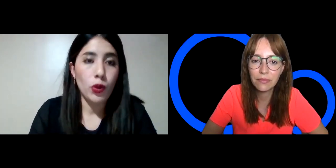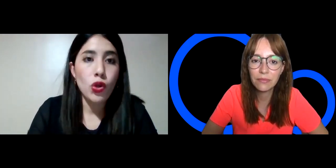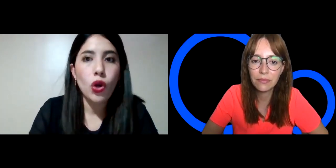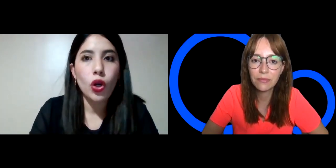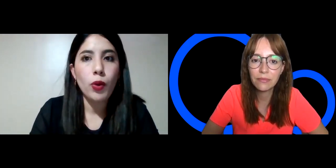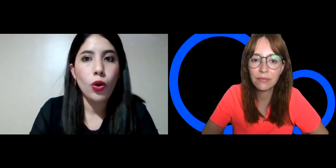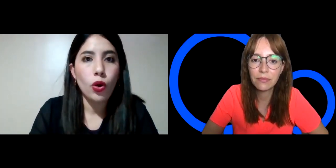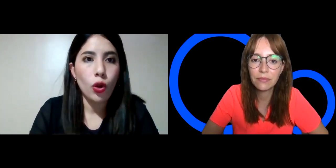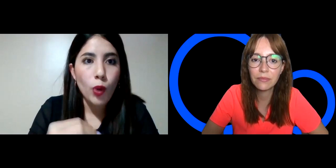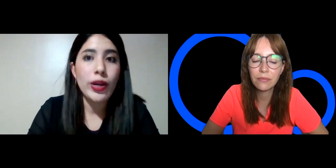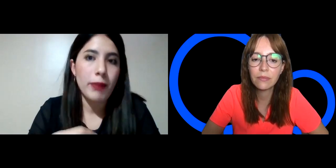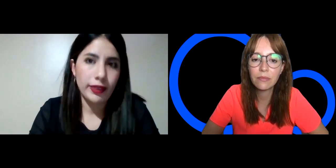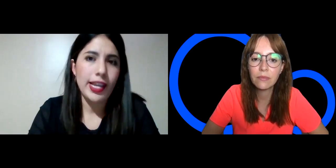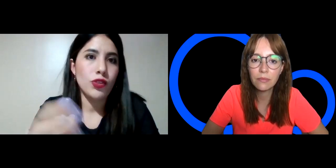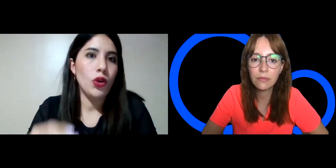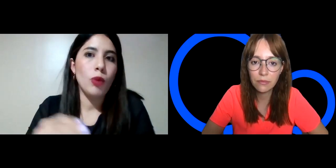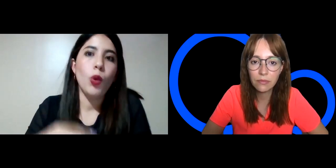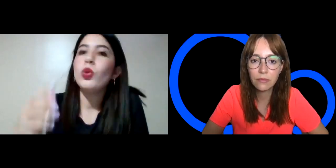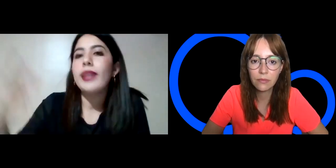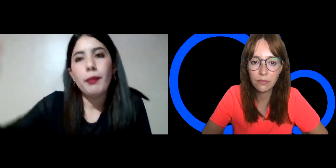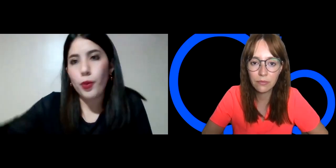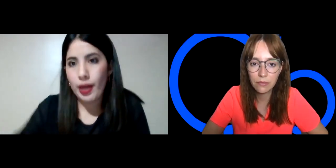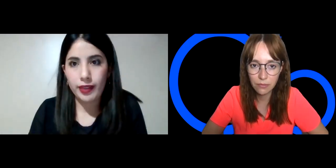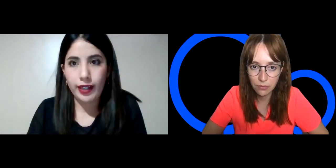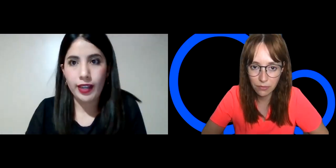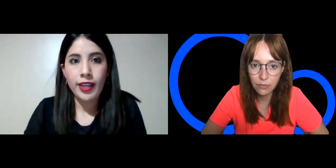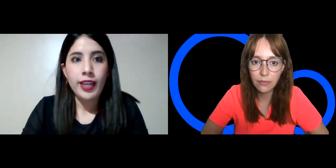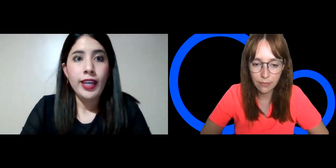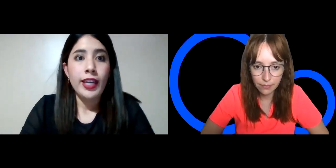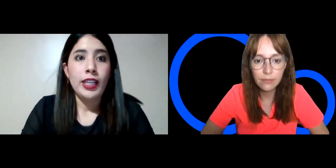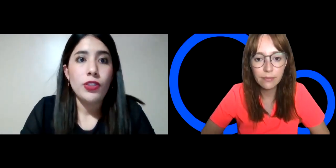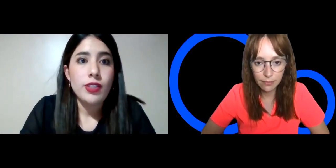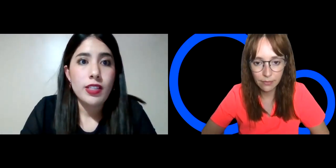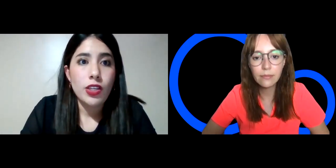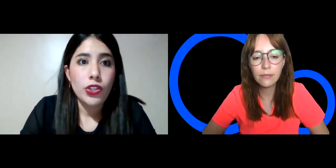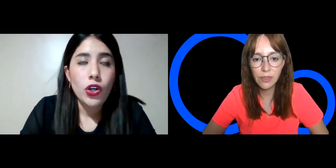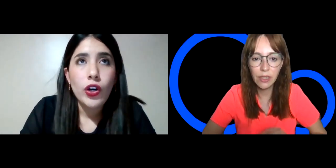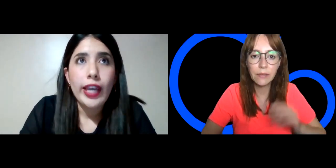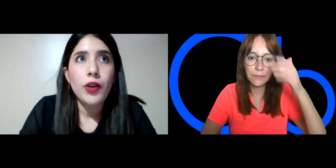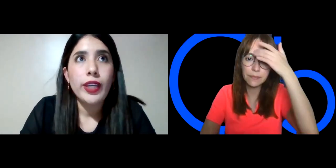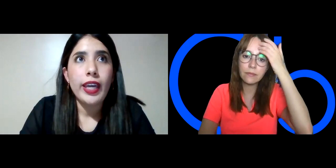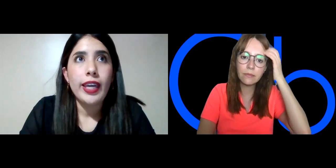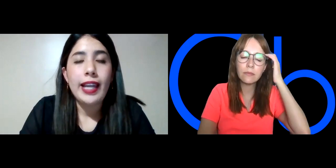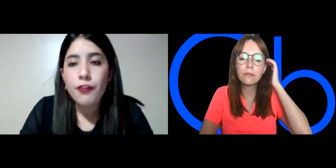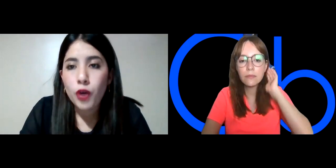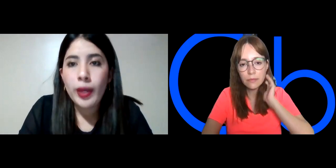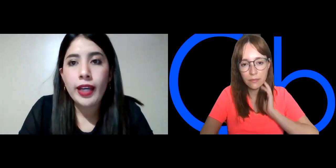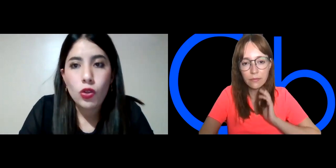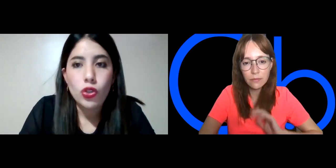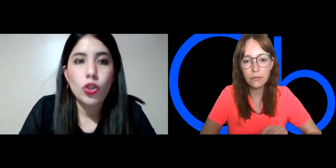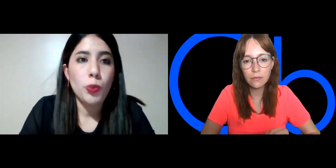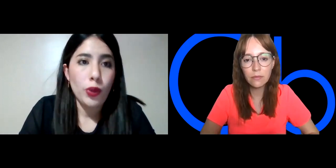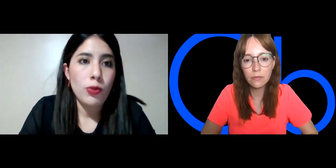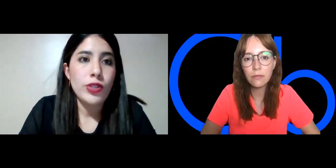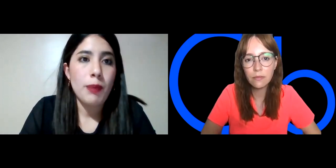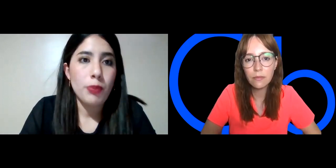pero no como una materia, solo como un tema de una materia. Entonces, yo creo que la forma en la que